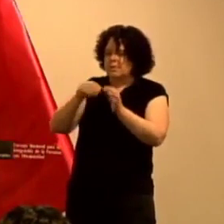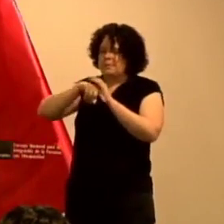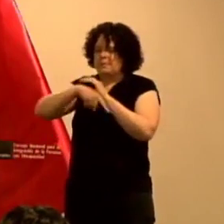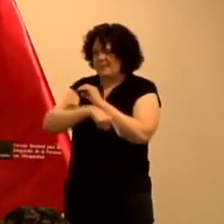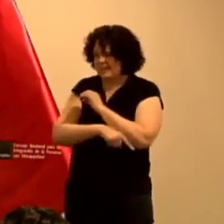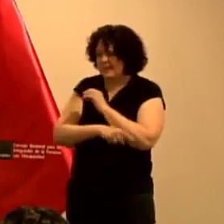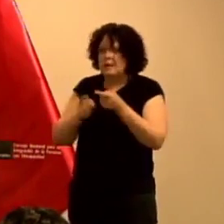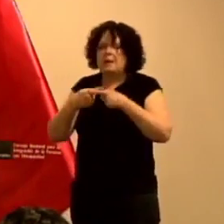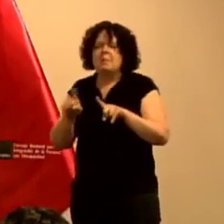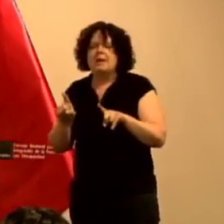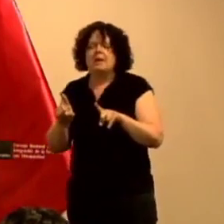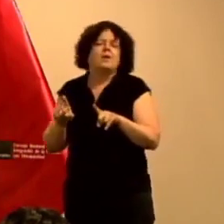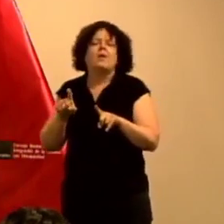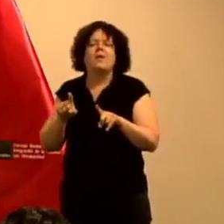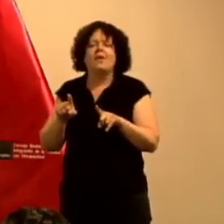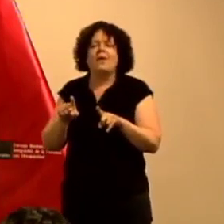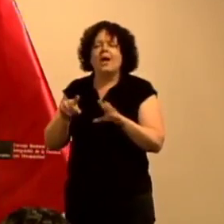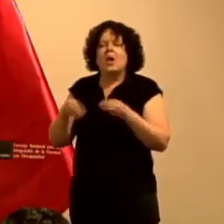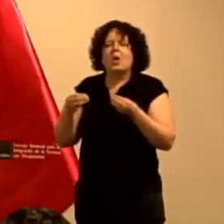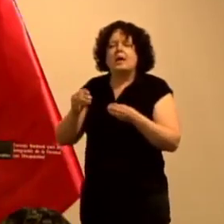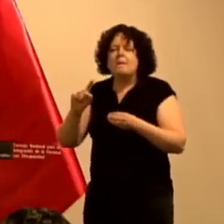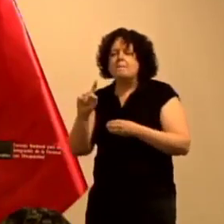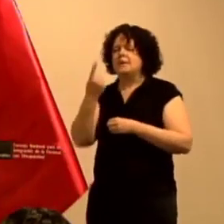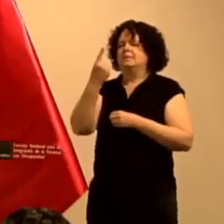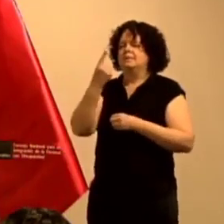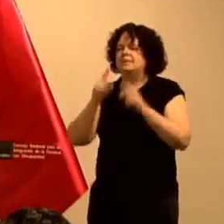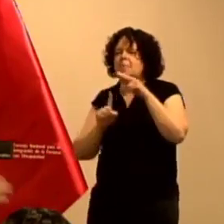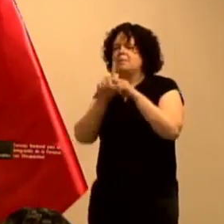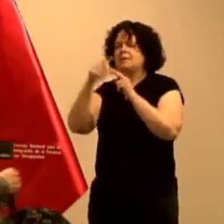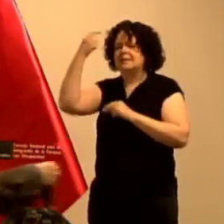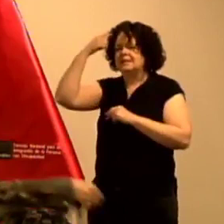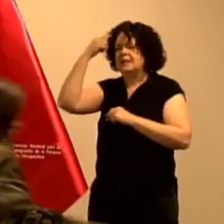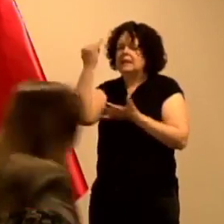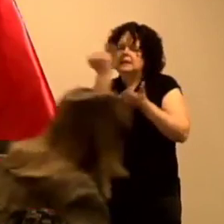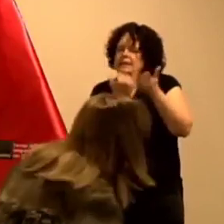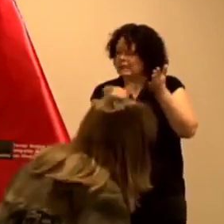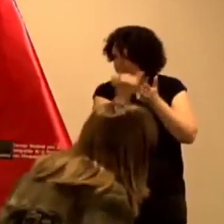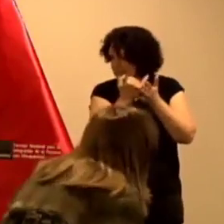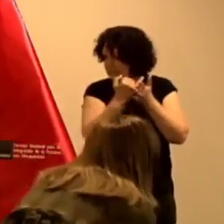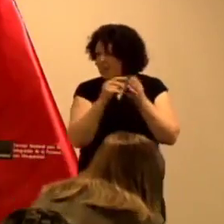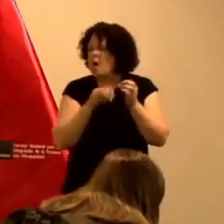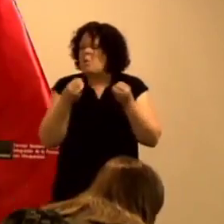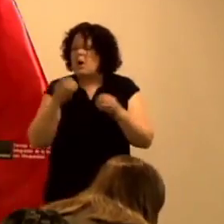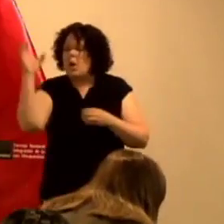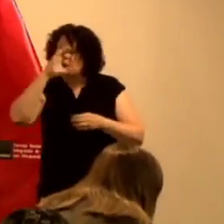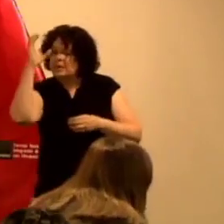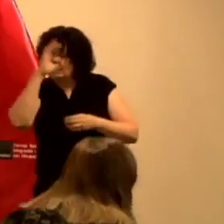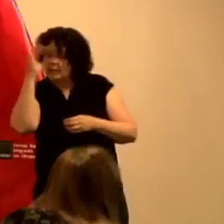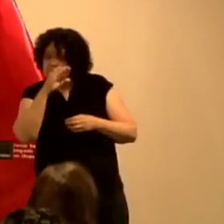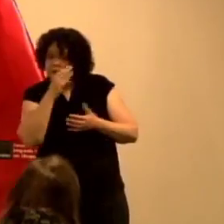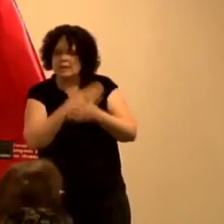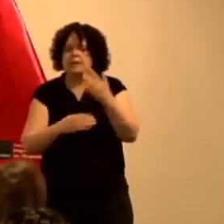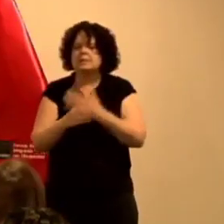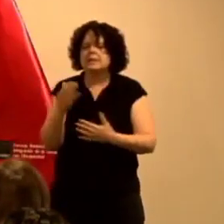general es eso. En general lo que nos señalan son imágenes gráficas. Porque el tema de la conceptualización de lo que es discapacidad, he